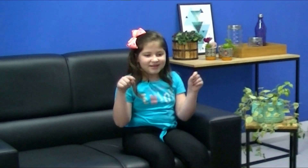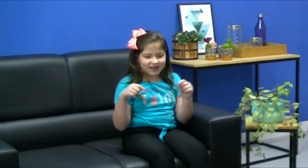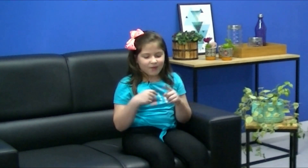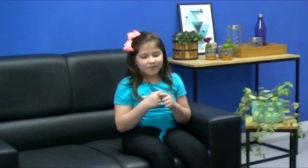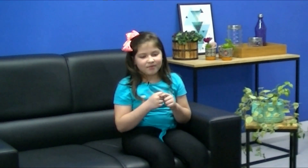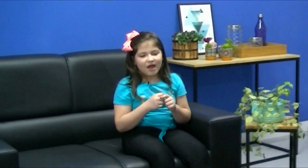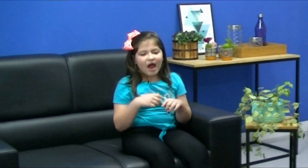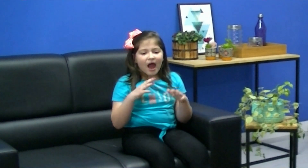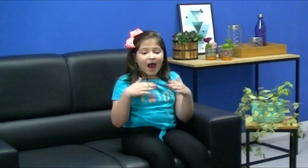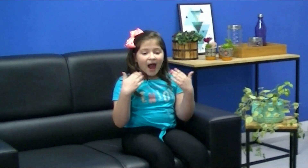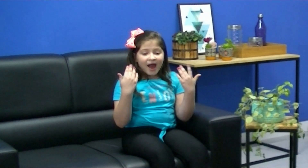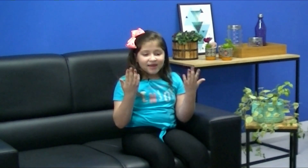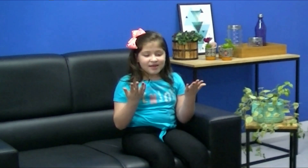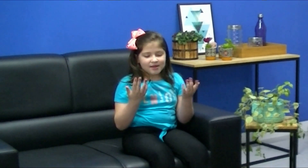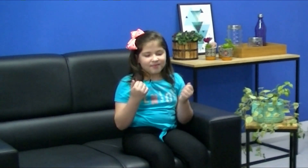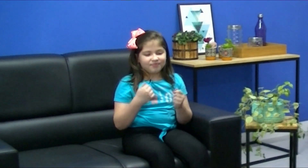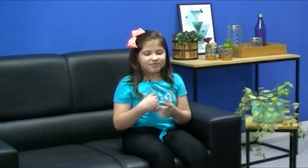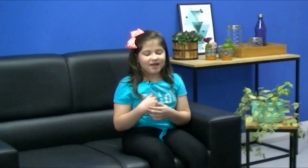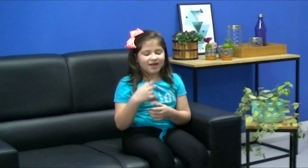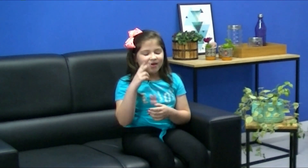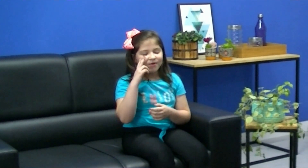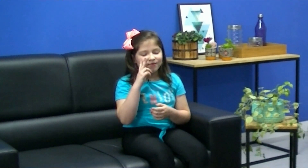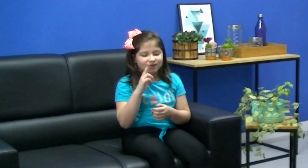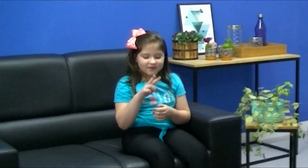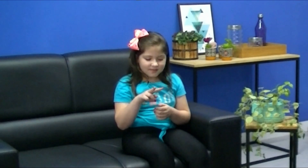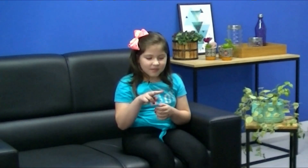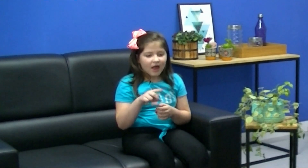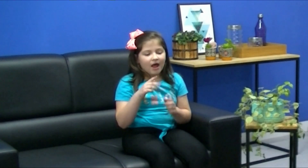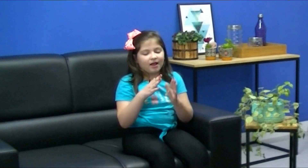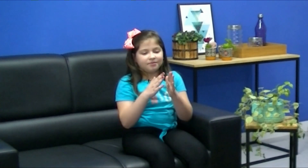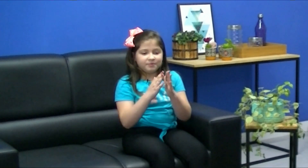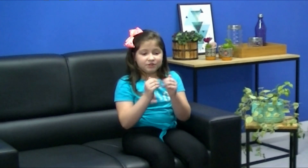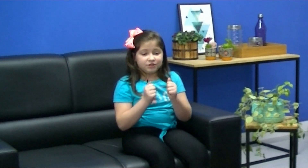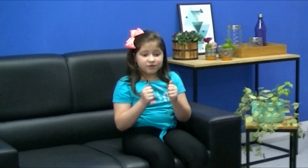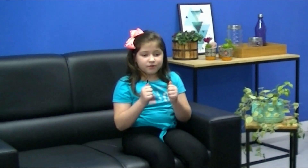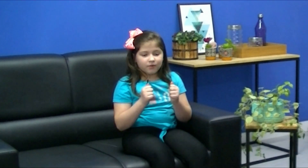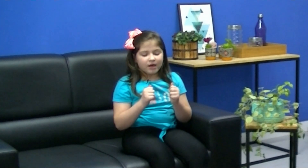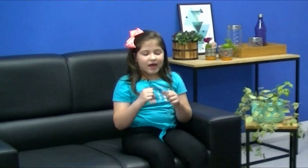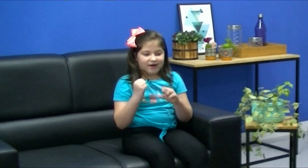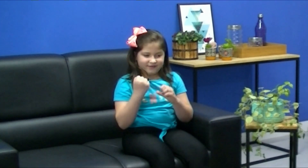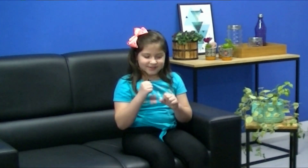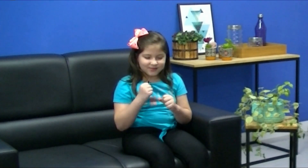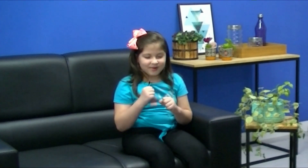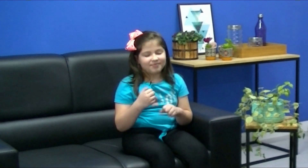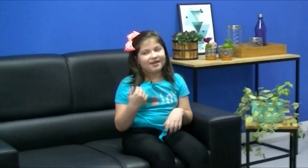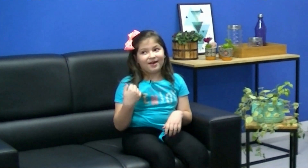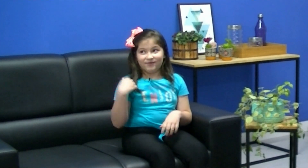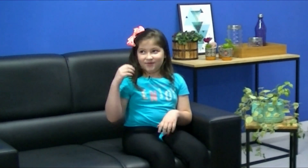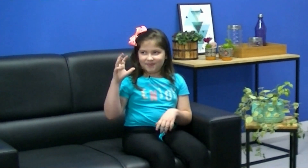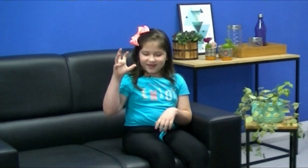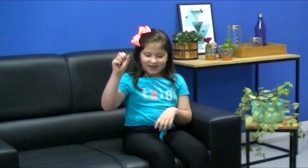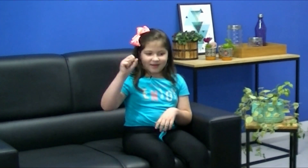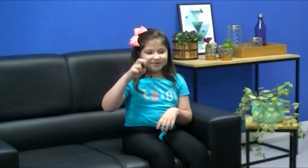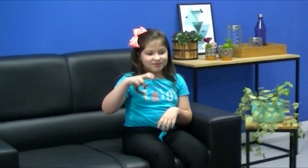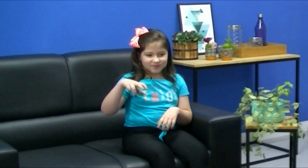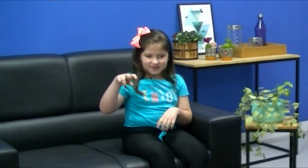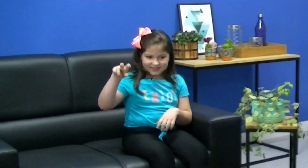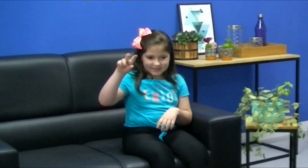quintal. Aí eu fui, ela pediu a vassoura, ela foi pegar, subir as